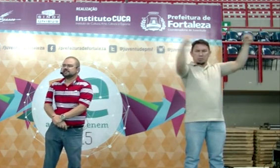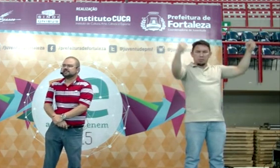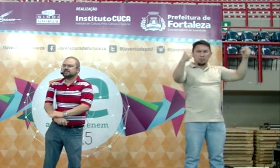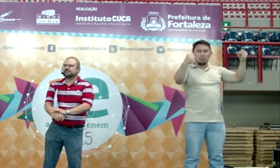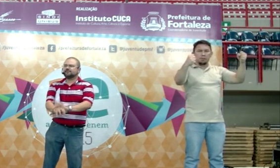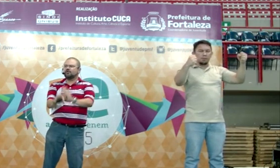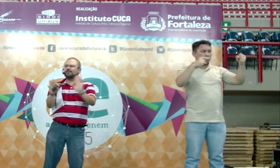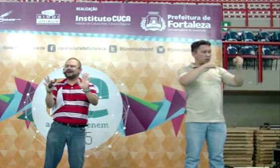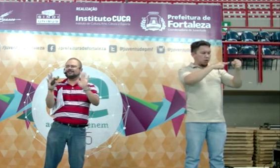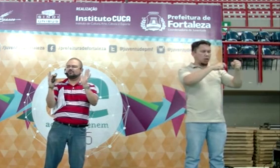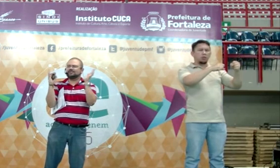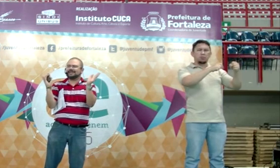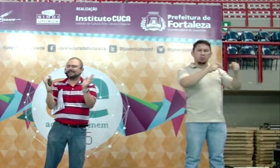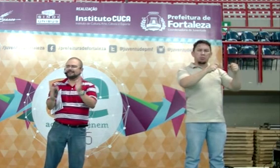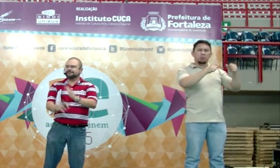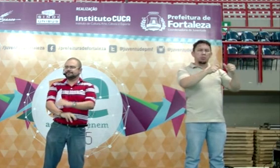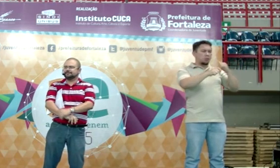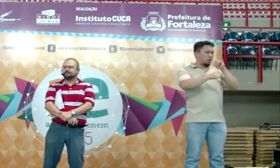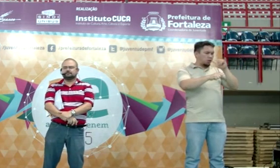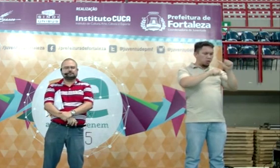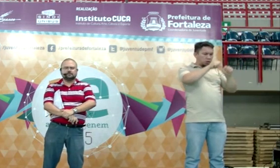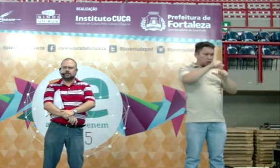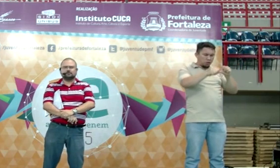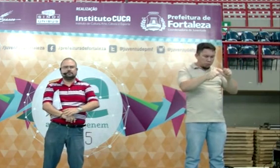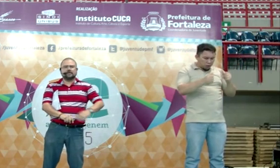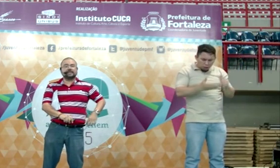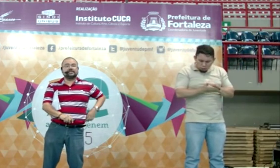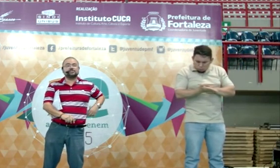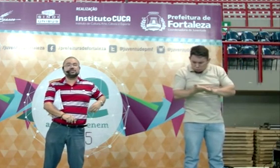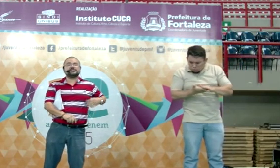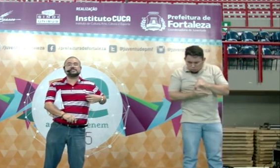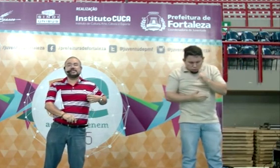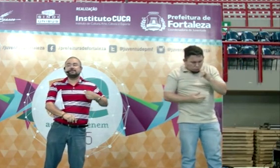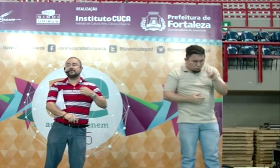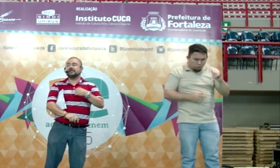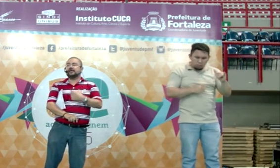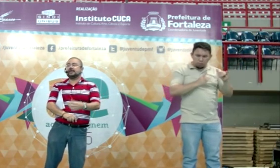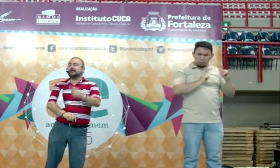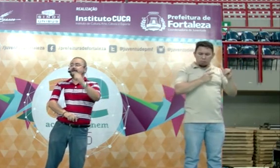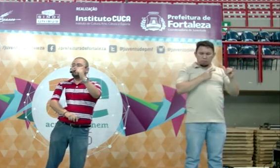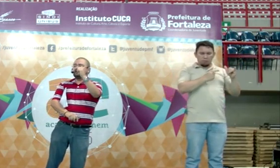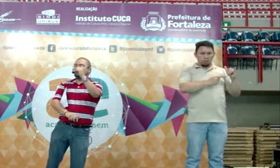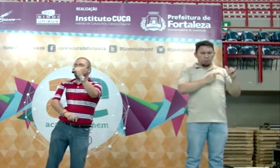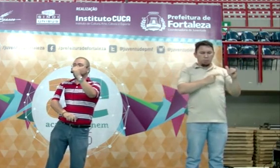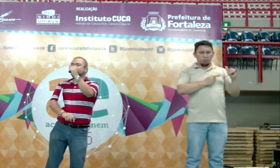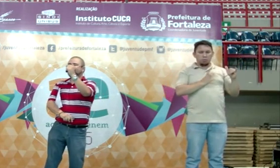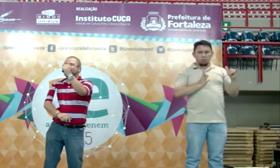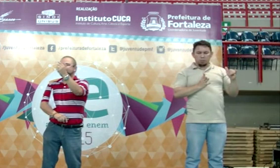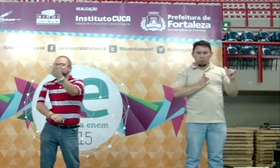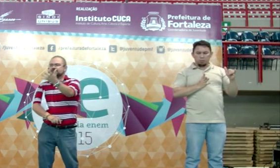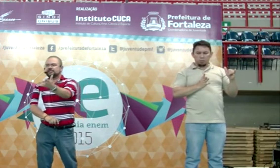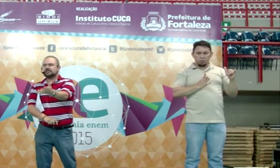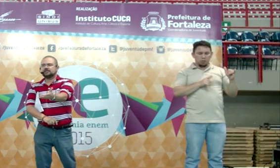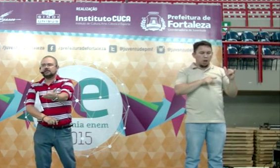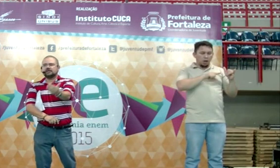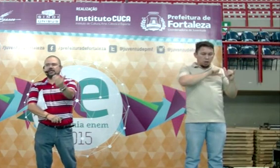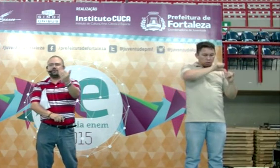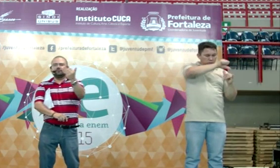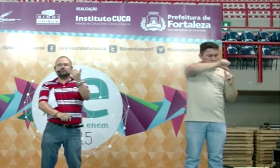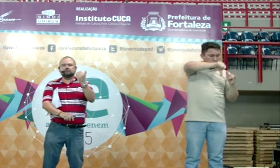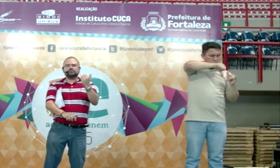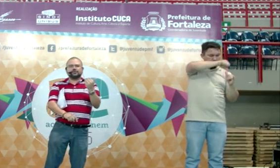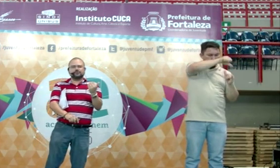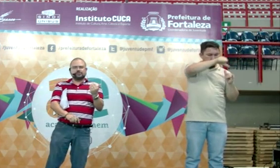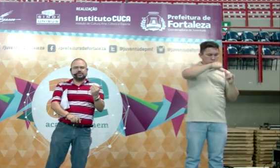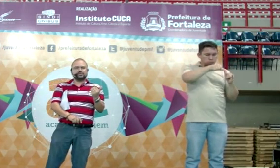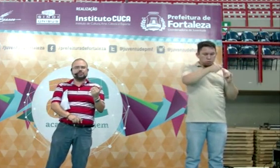Ela pode ser transformada do nada? Não. A energia sempre é convertida